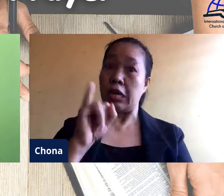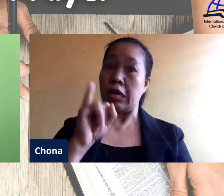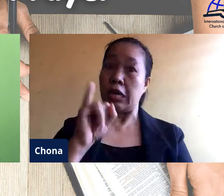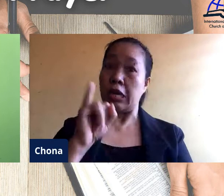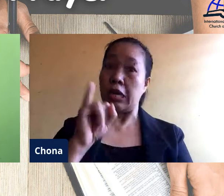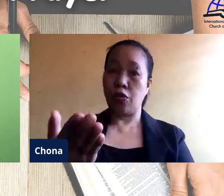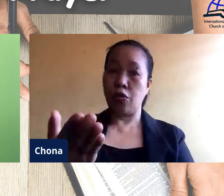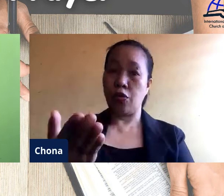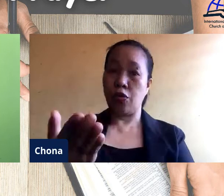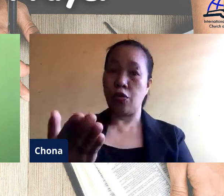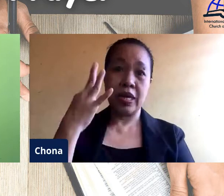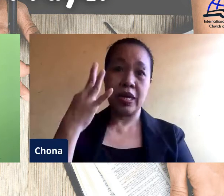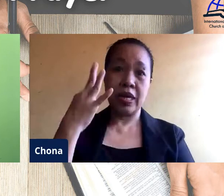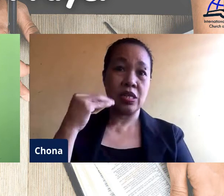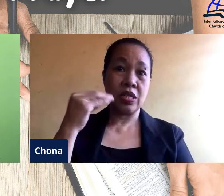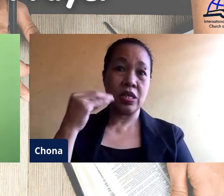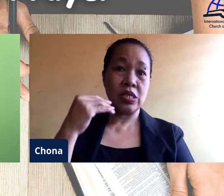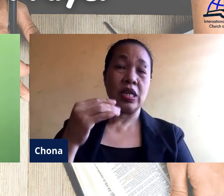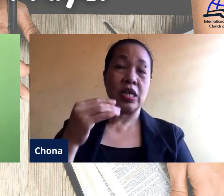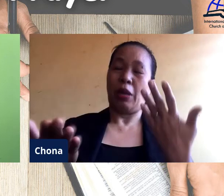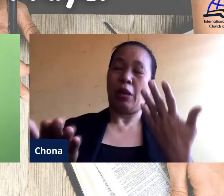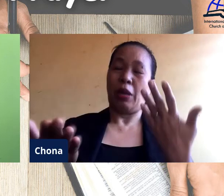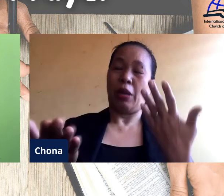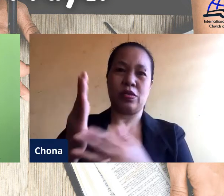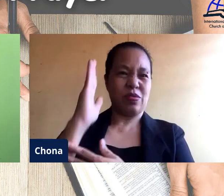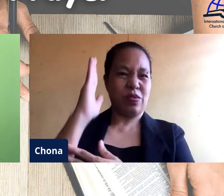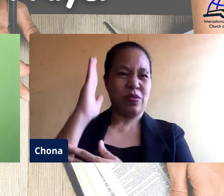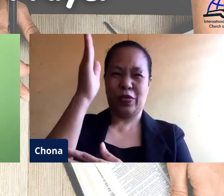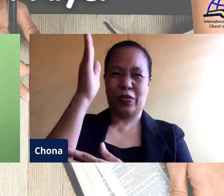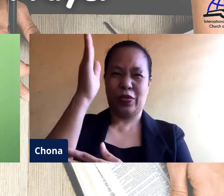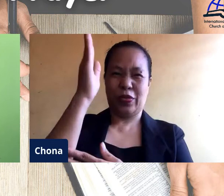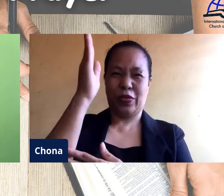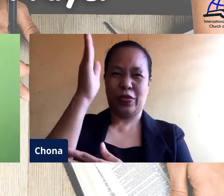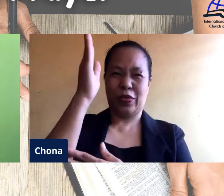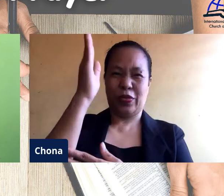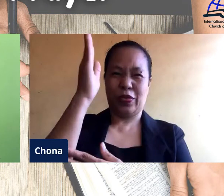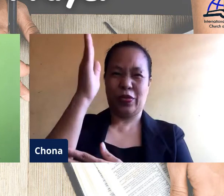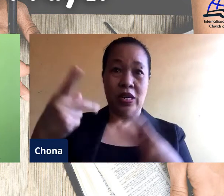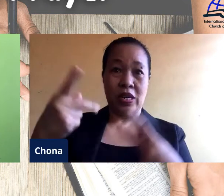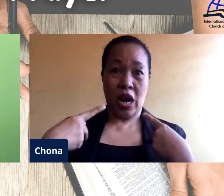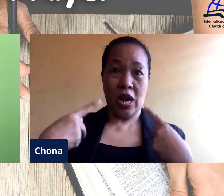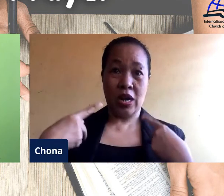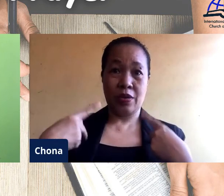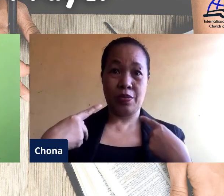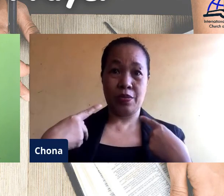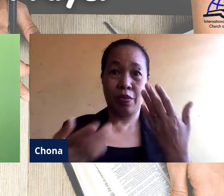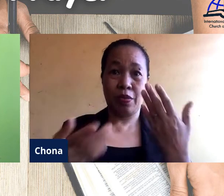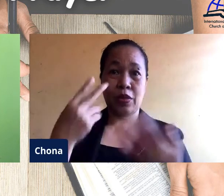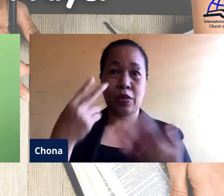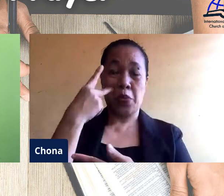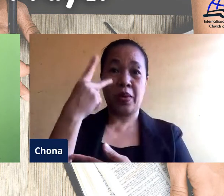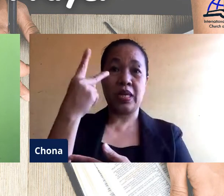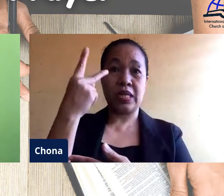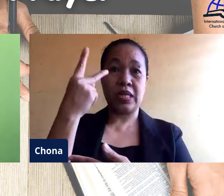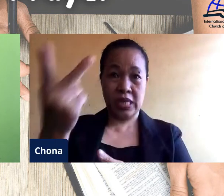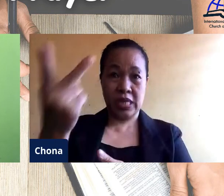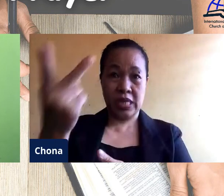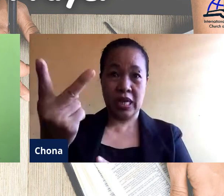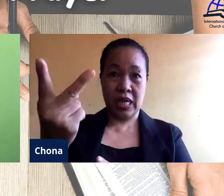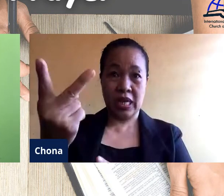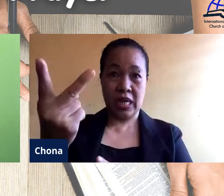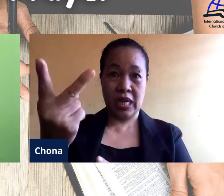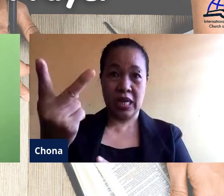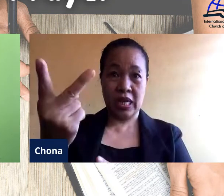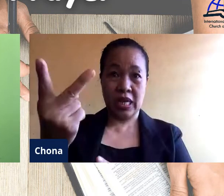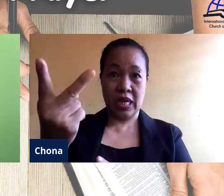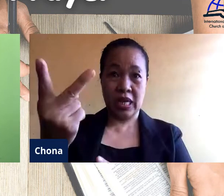po makita sa ngayon, pwede nyo naman po ipadala na lang sa amin yan, sa kumpanya, sa aming opisina